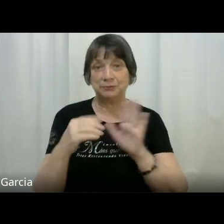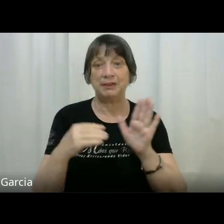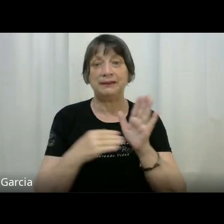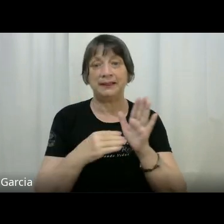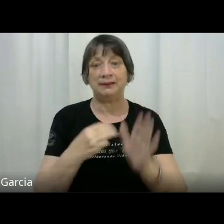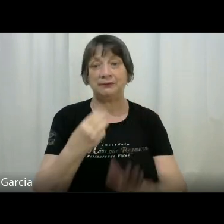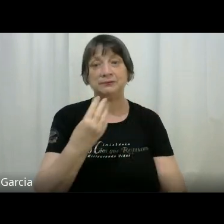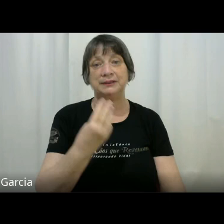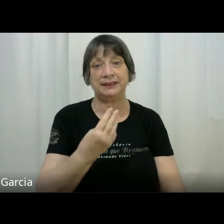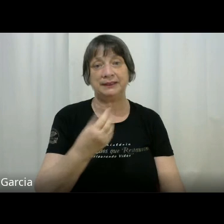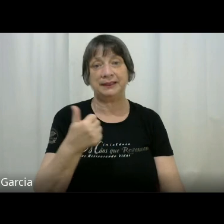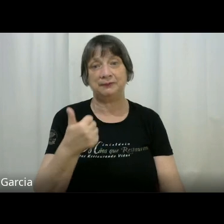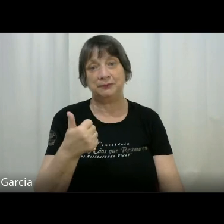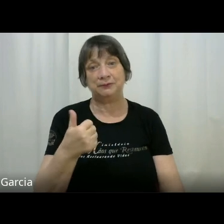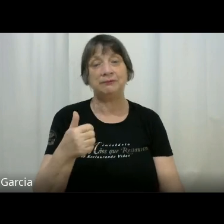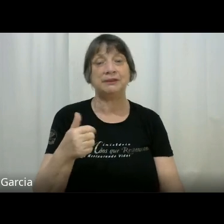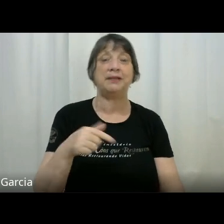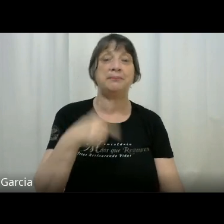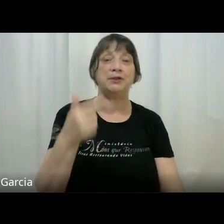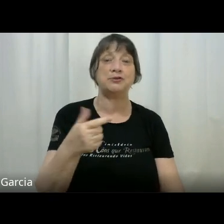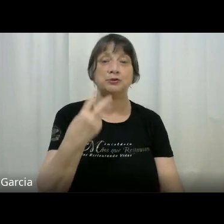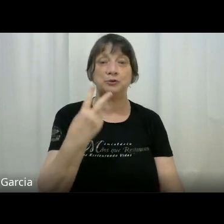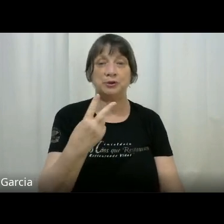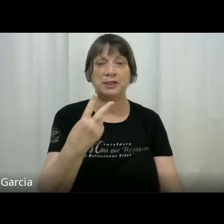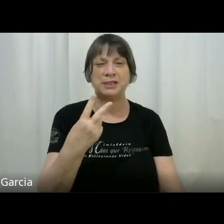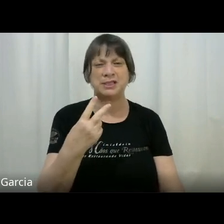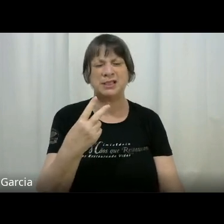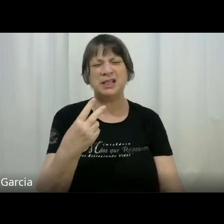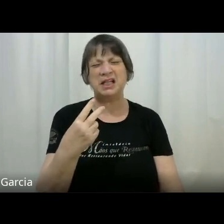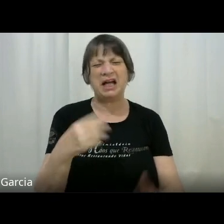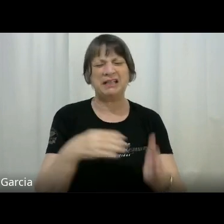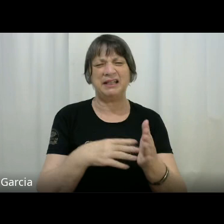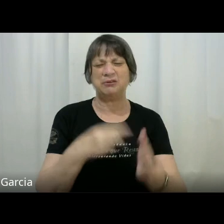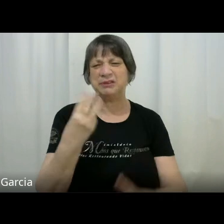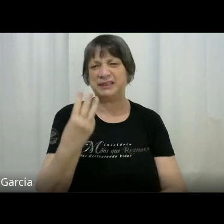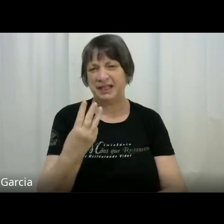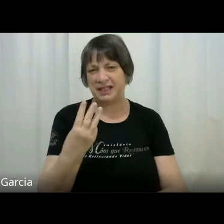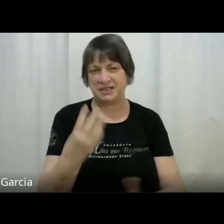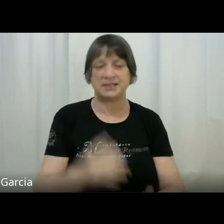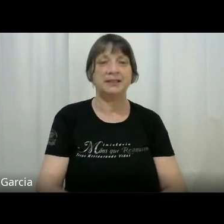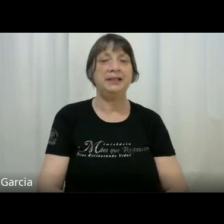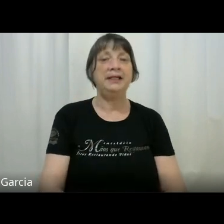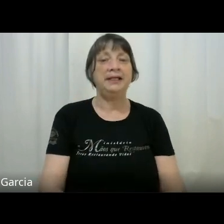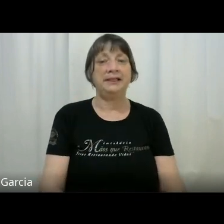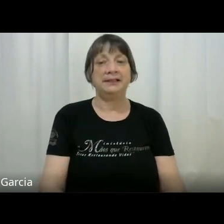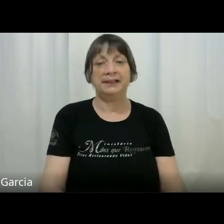versículo 1 até o 31, e depois o 2 até o